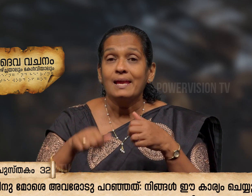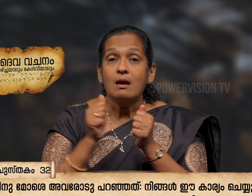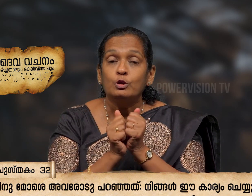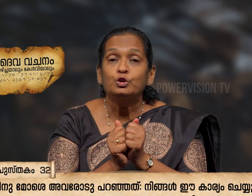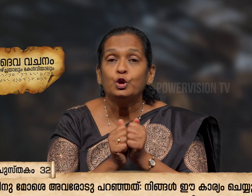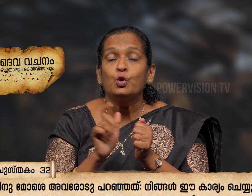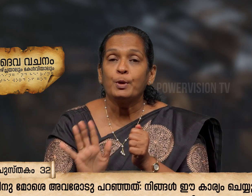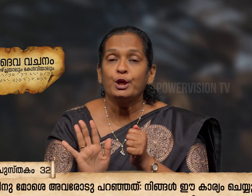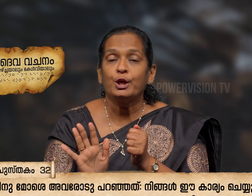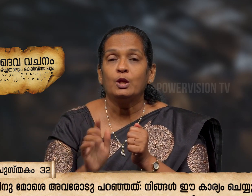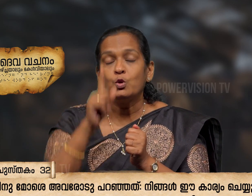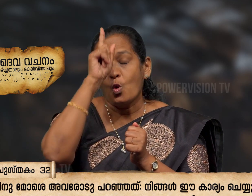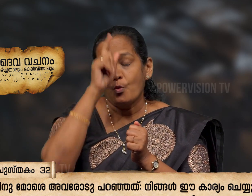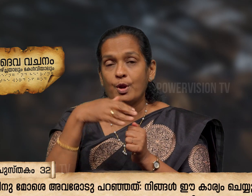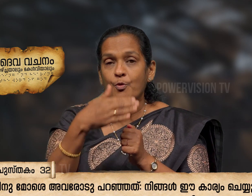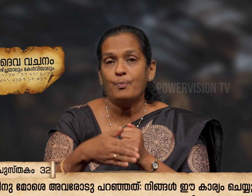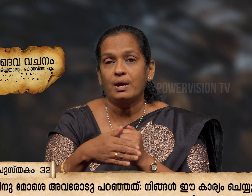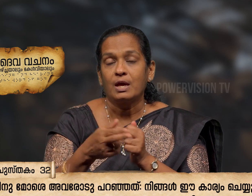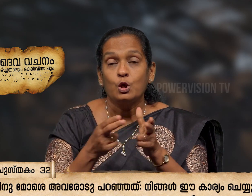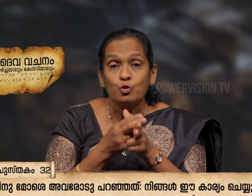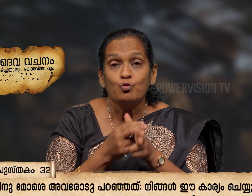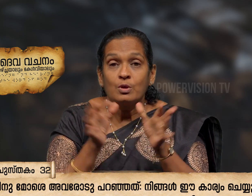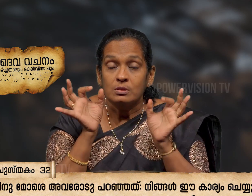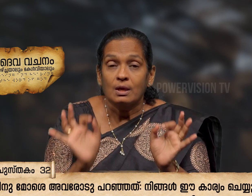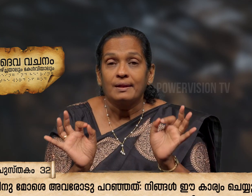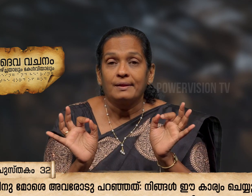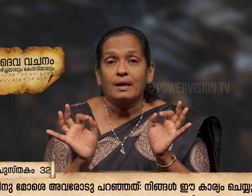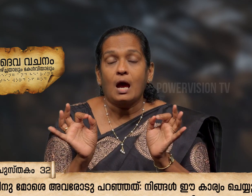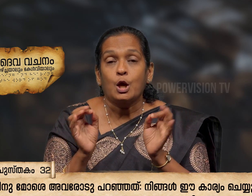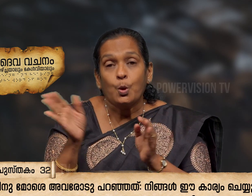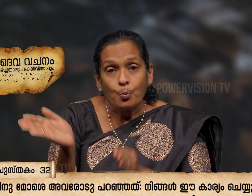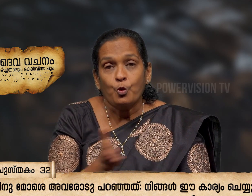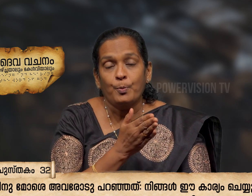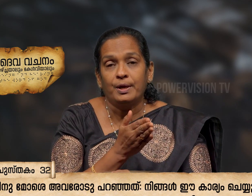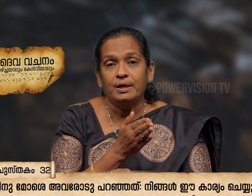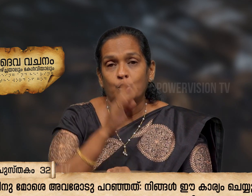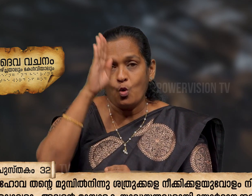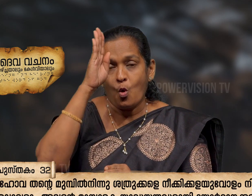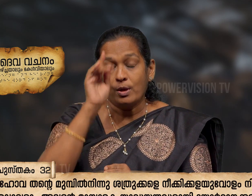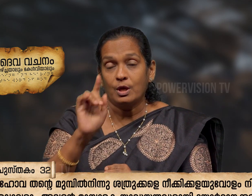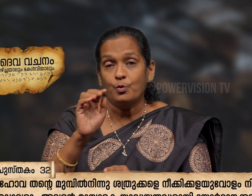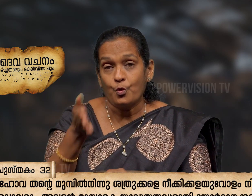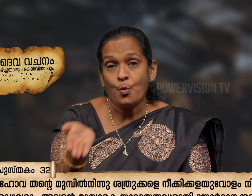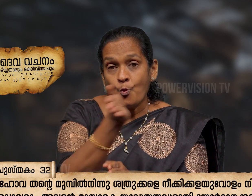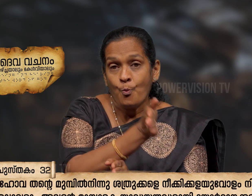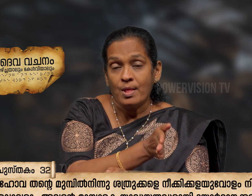കാര്യം ചെയ്യുമെങ്കിൽ യഹോവയുടെ മുൻപാകെ യുദ്ധസന്നദ്ധരായി പുറപ്പെട്ട് യഹോവ തന്റെ മുൻപിൽ